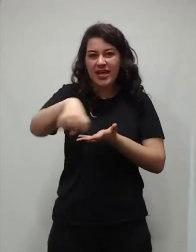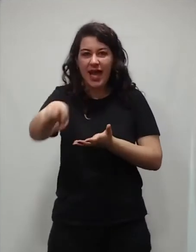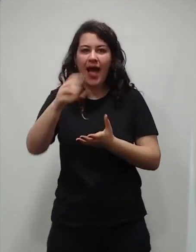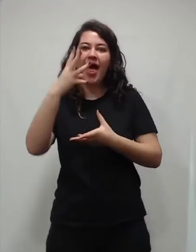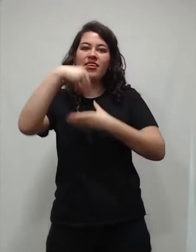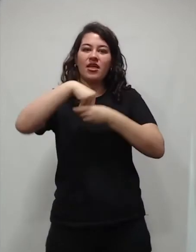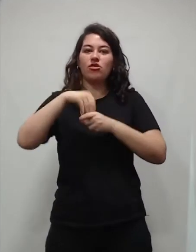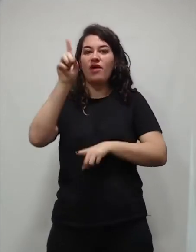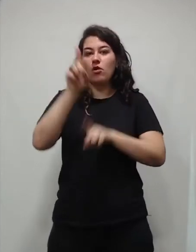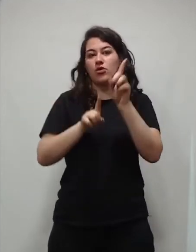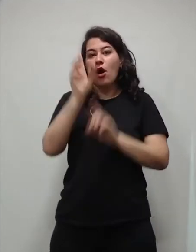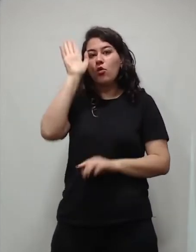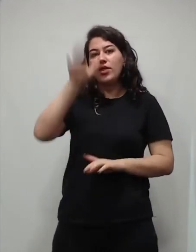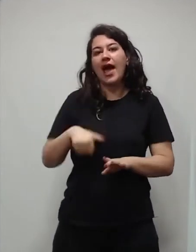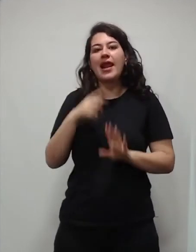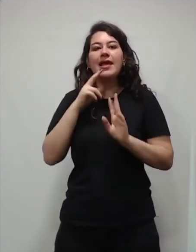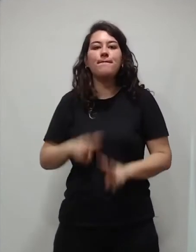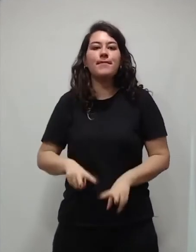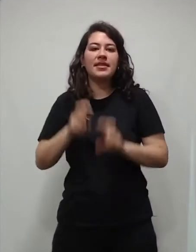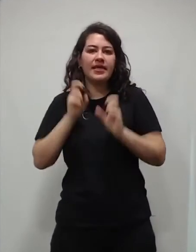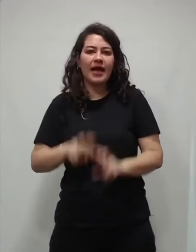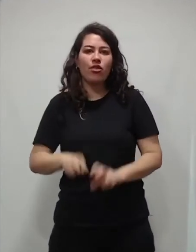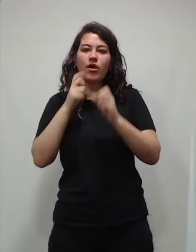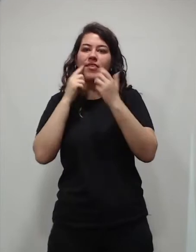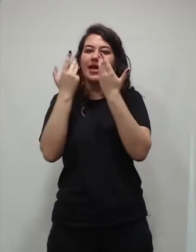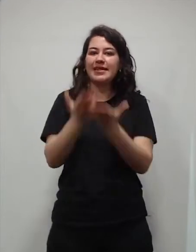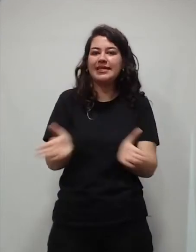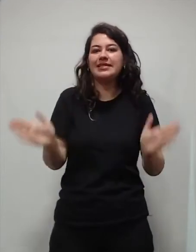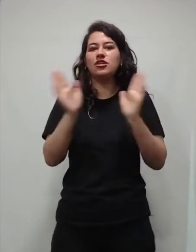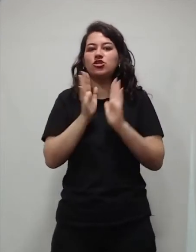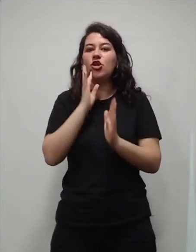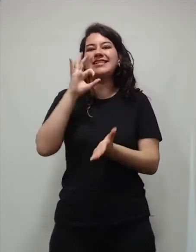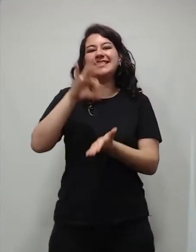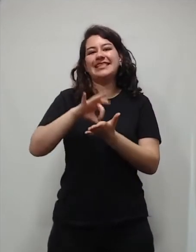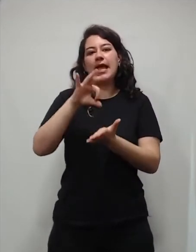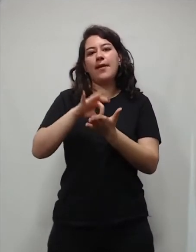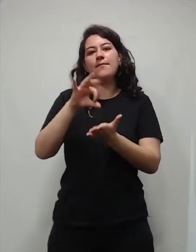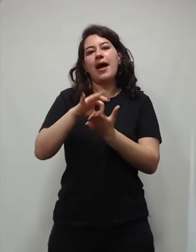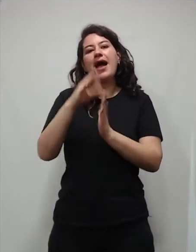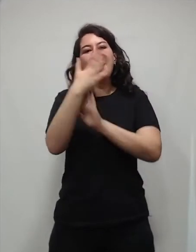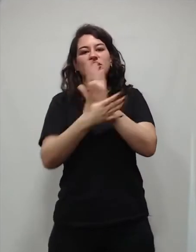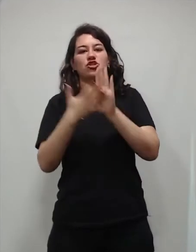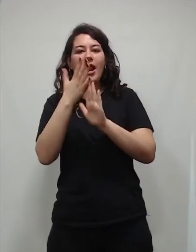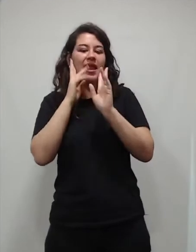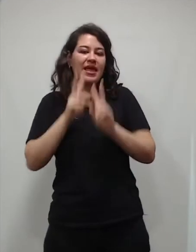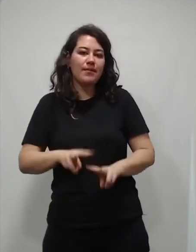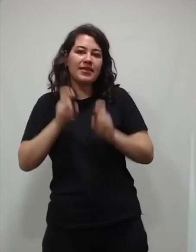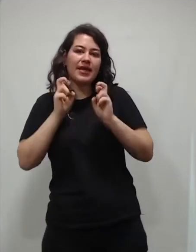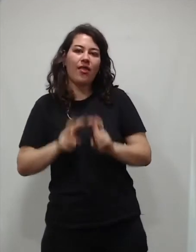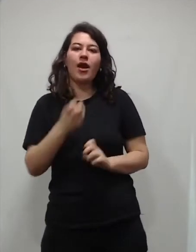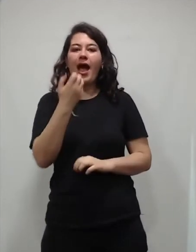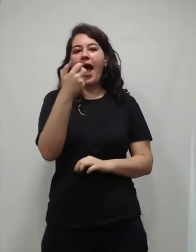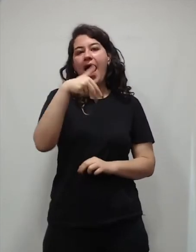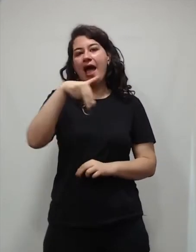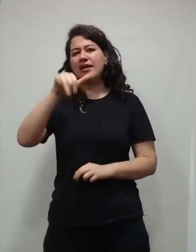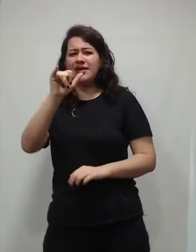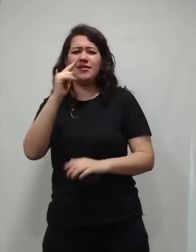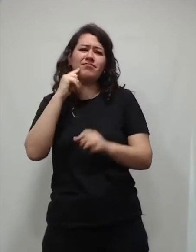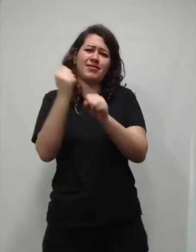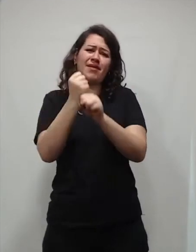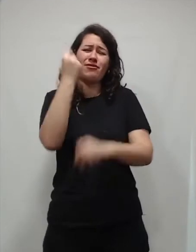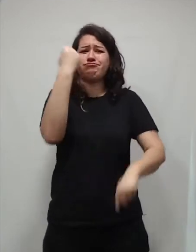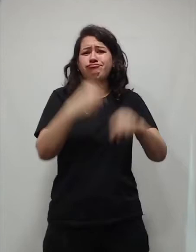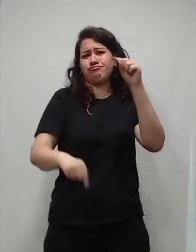de UDELAR, investigadora a nivel iniciación del Sistema Nacional de Investigadores de la ANI, ha trabajado en proyectos